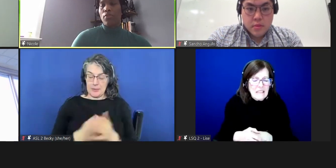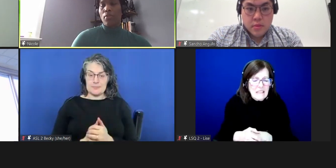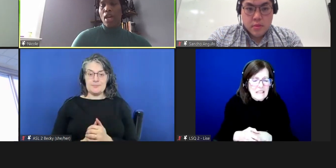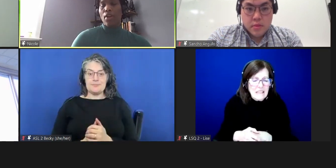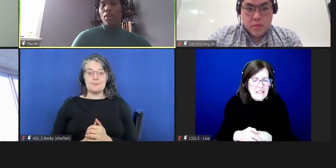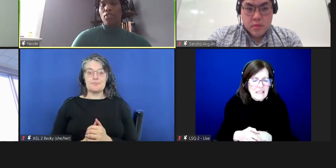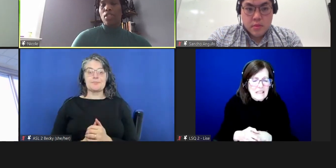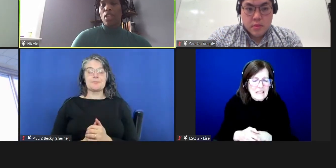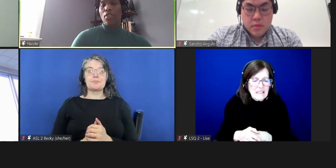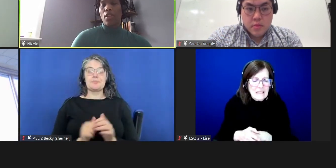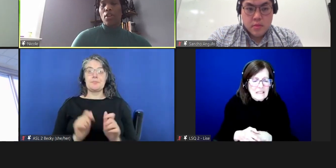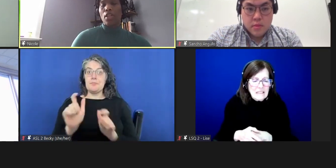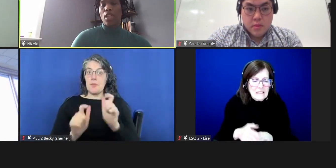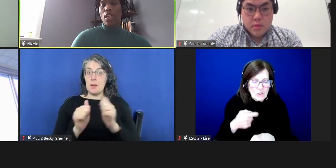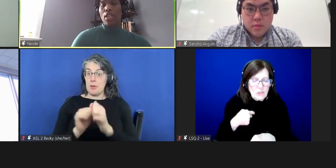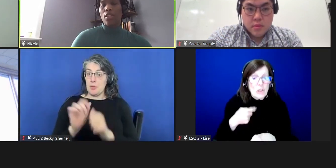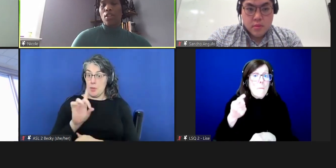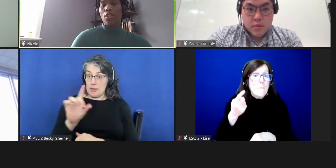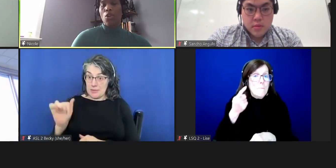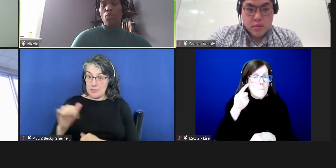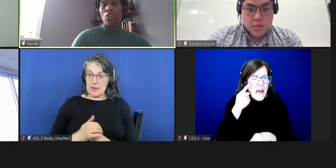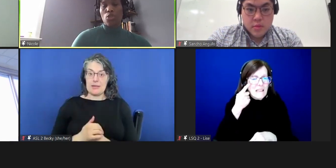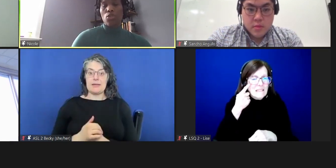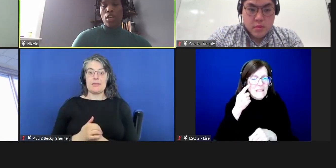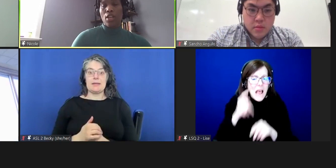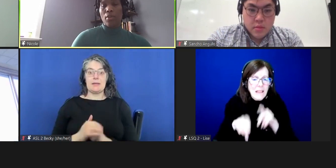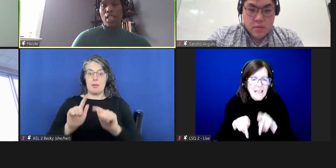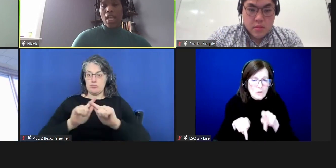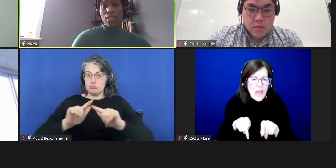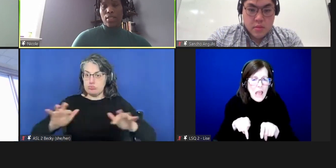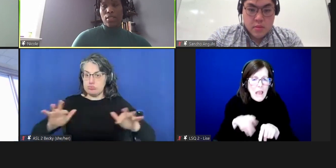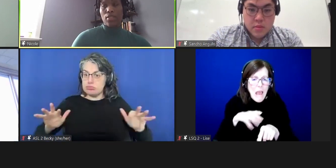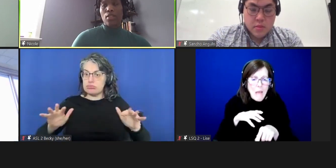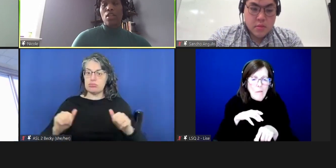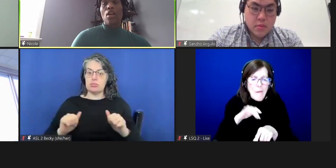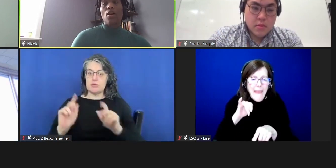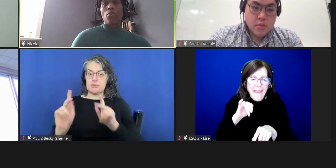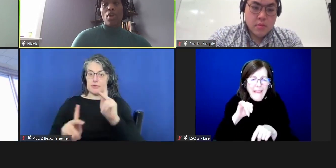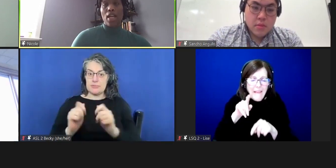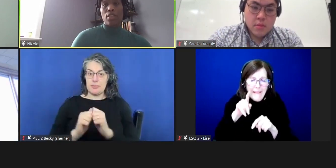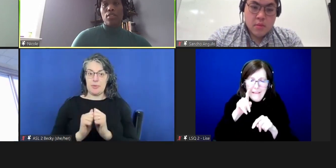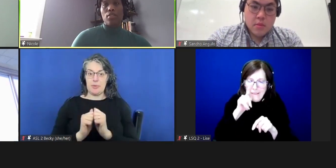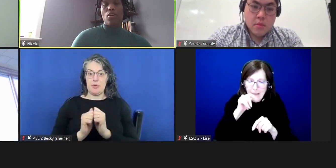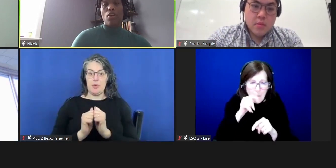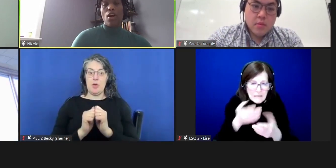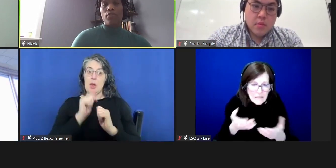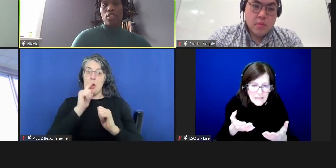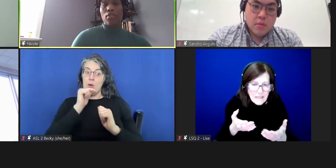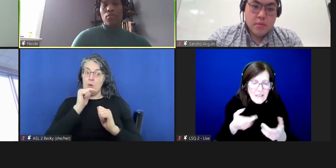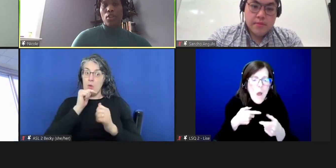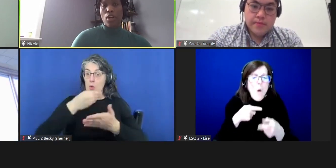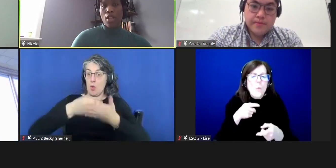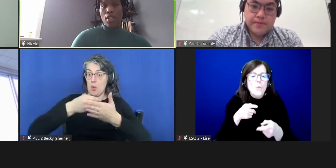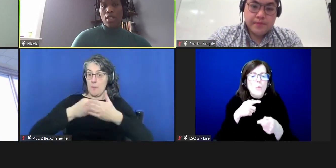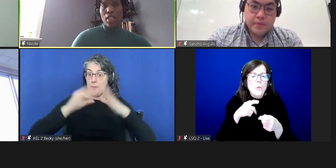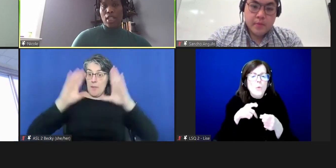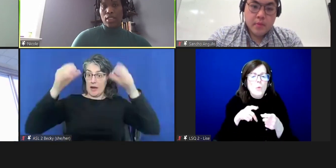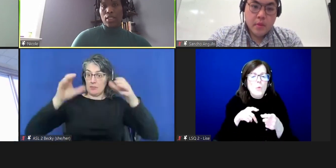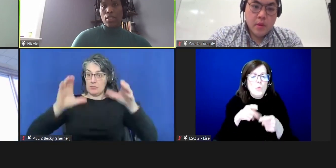je pense que les gens qui ont des incapacités, des handicaps et qui proviennent de classes